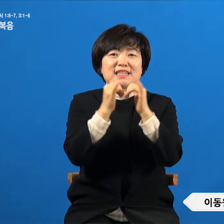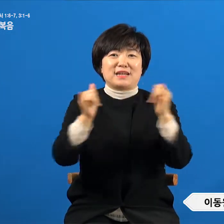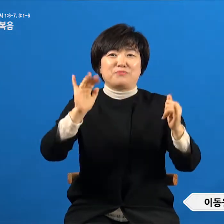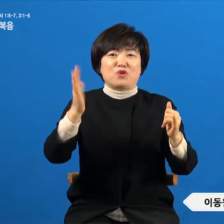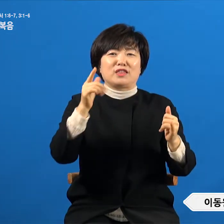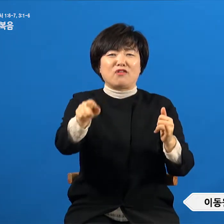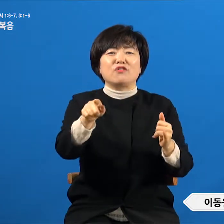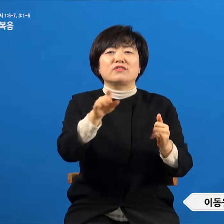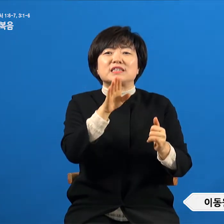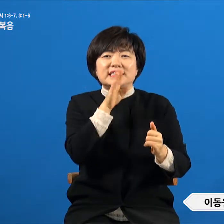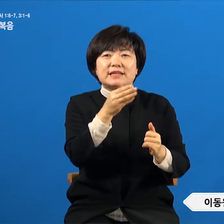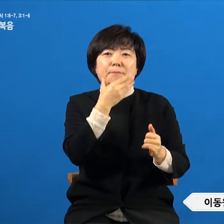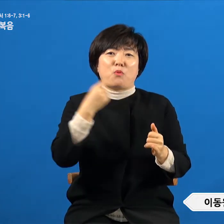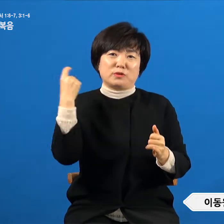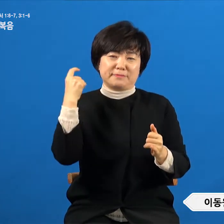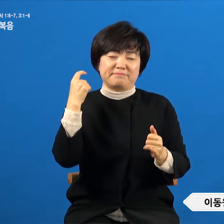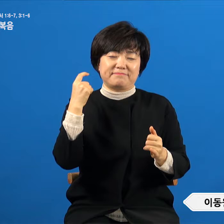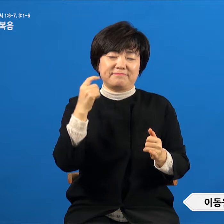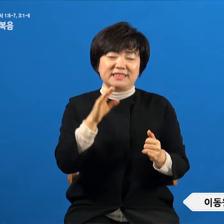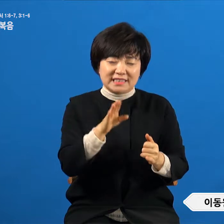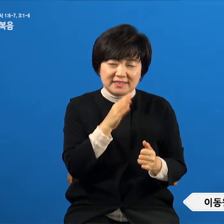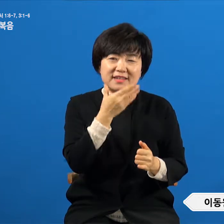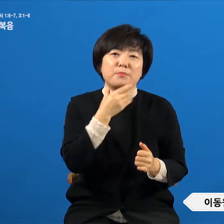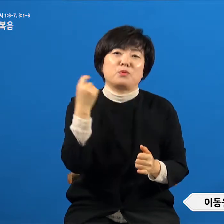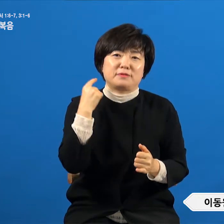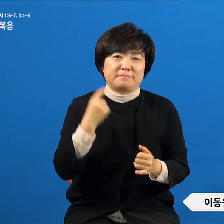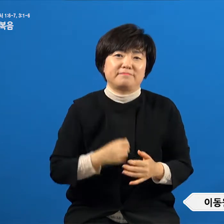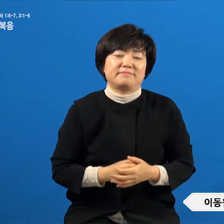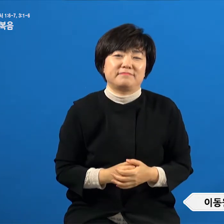아닙니까? 이게 복음의 핵심이에요.